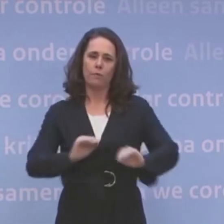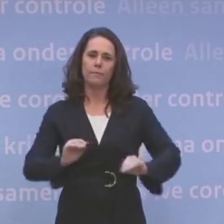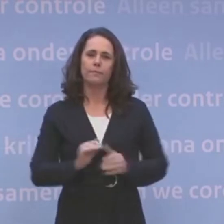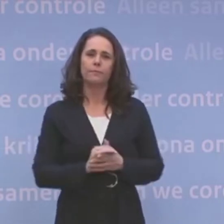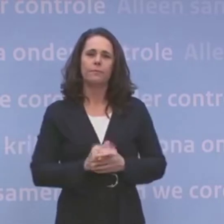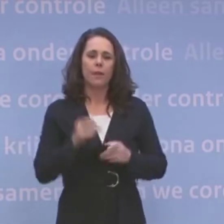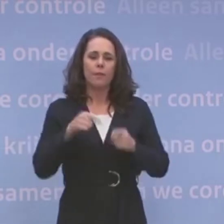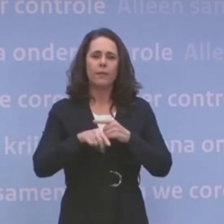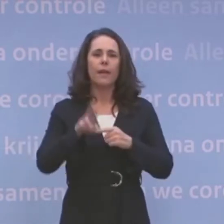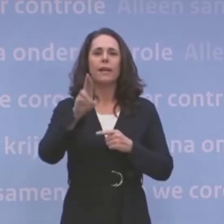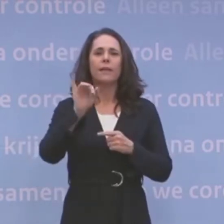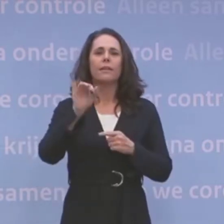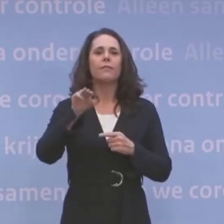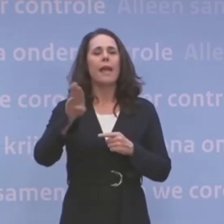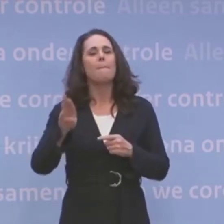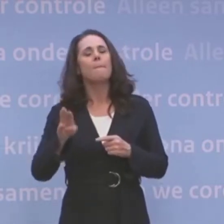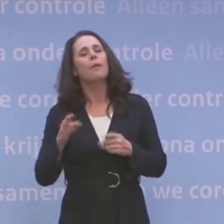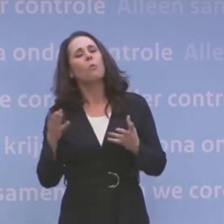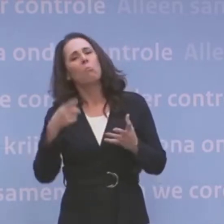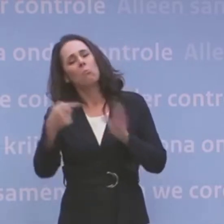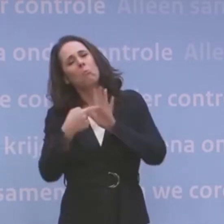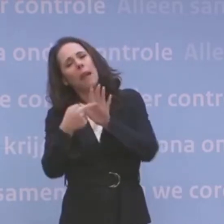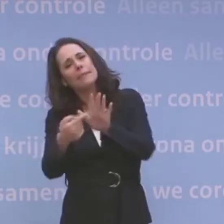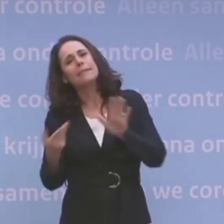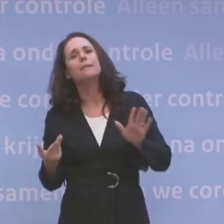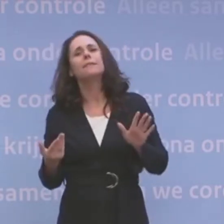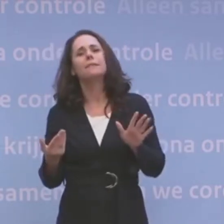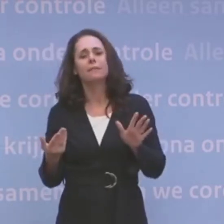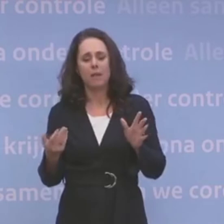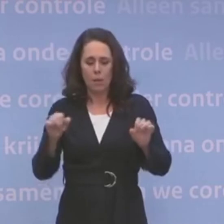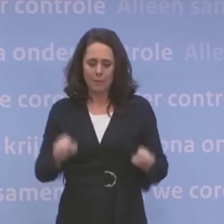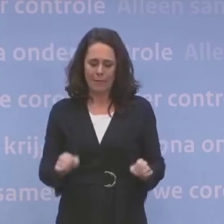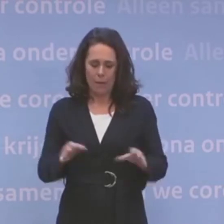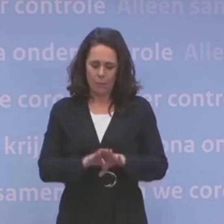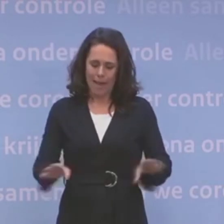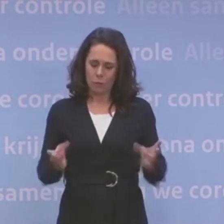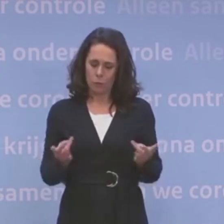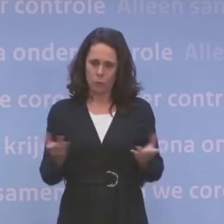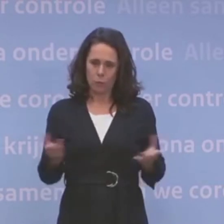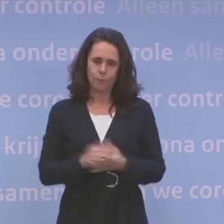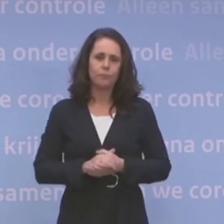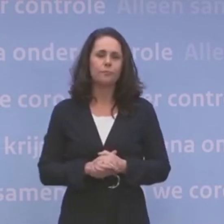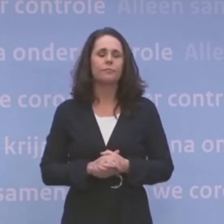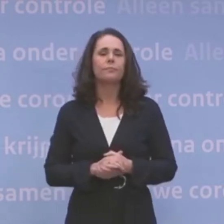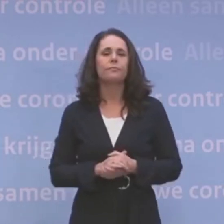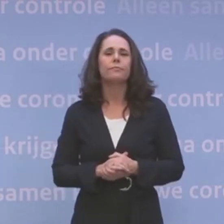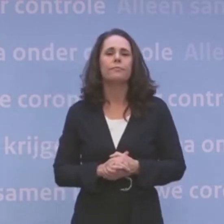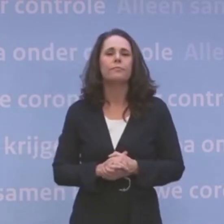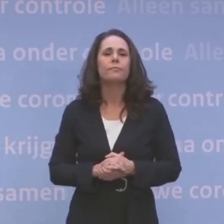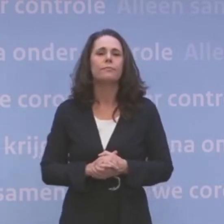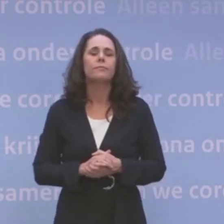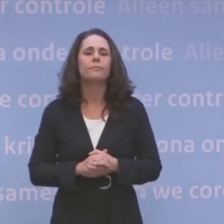uit het RIVM, om u te laten zien waarop de besluiten gebaseerd zijn. Wat doen we zoal in